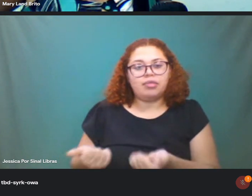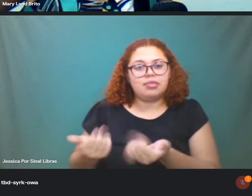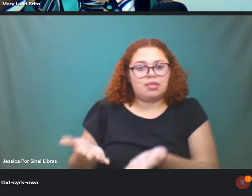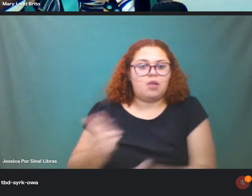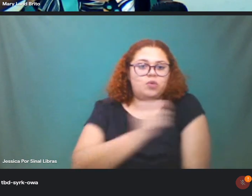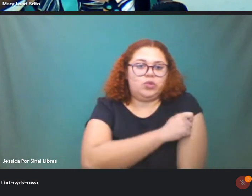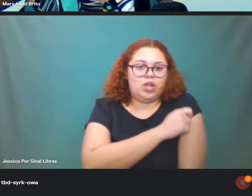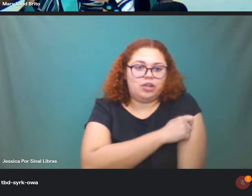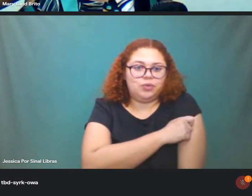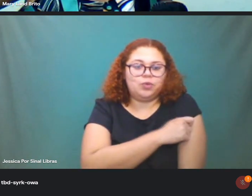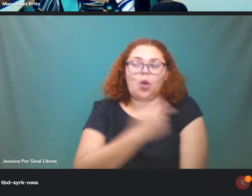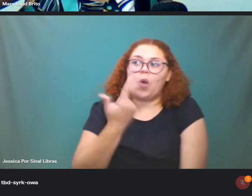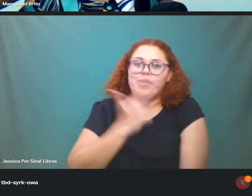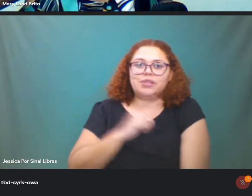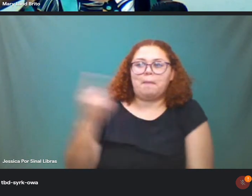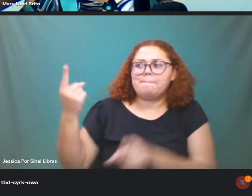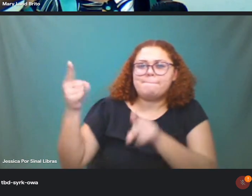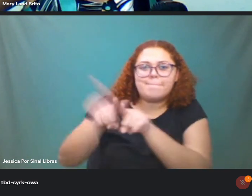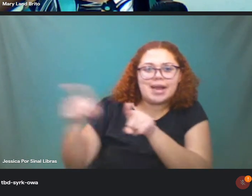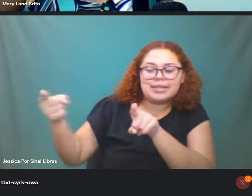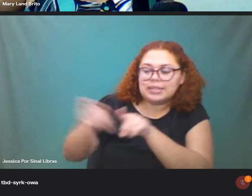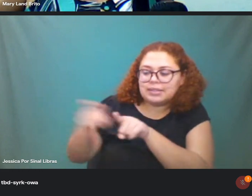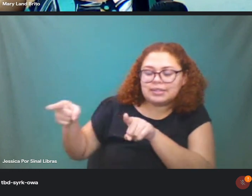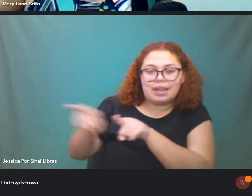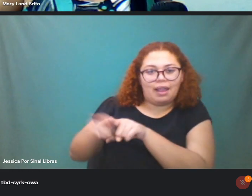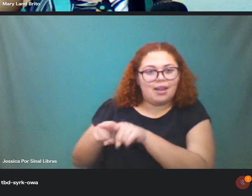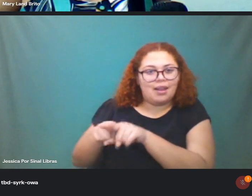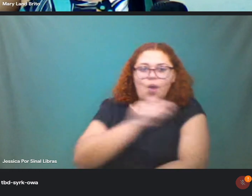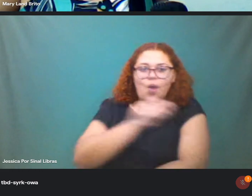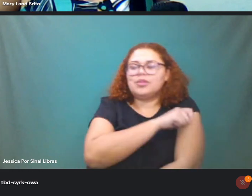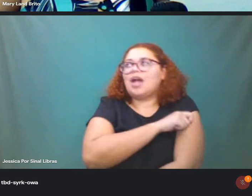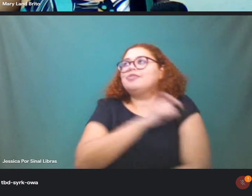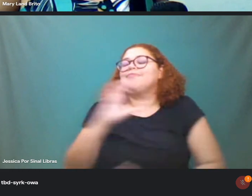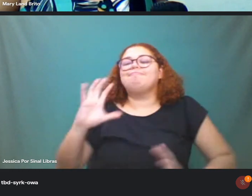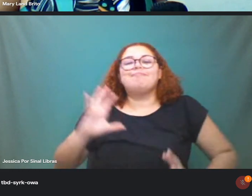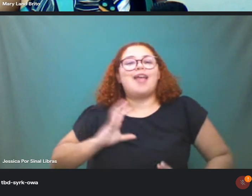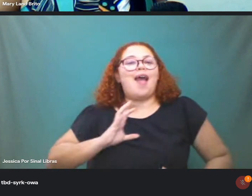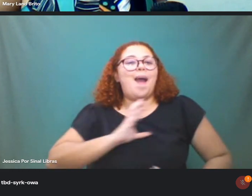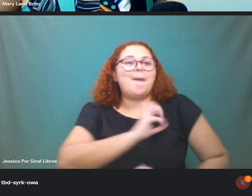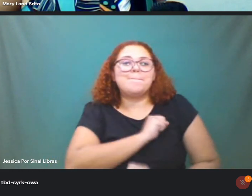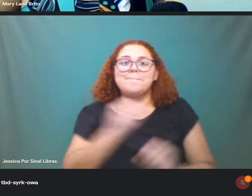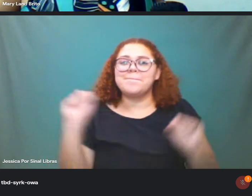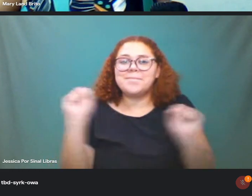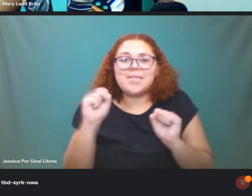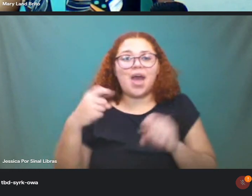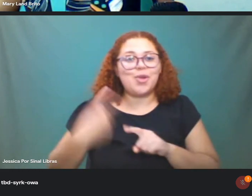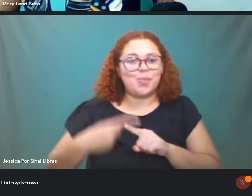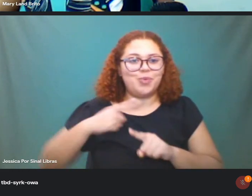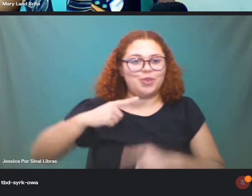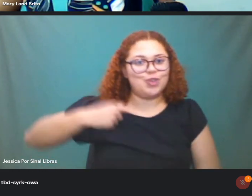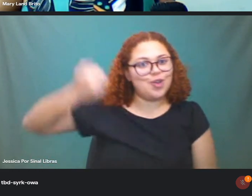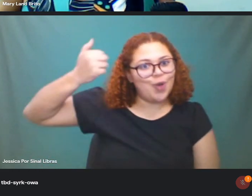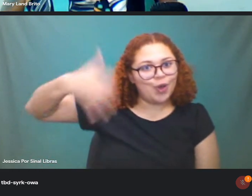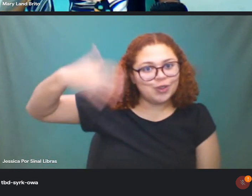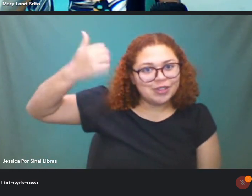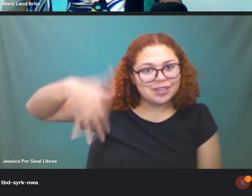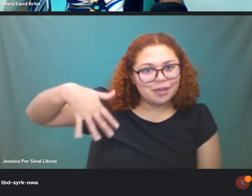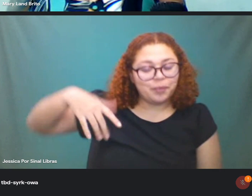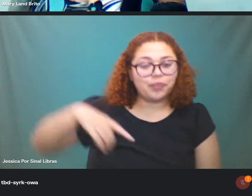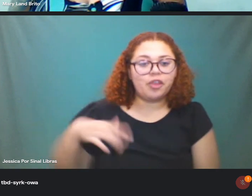algumas parcerias aí, e os alunos adoraram, porque com autodescrição, o filme foi